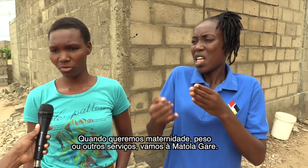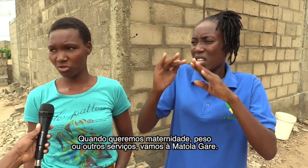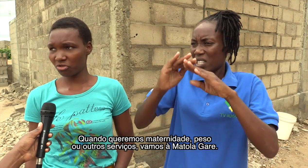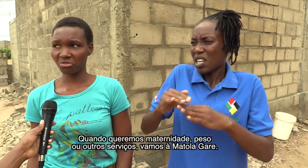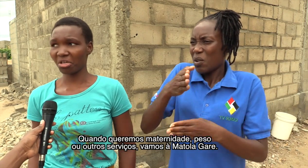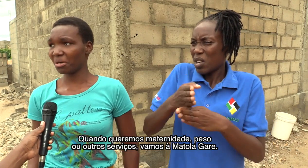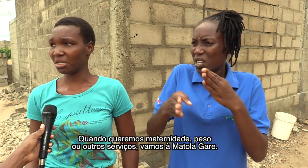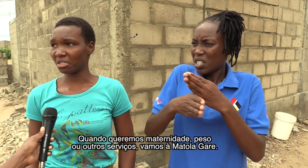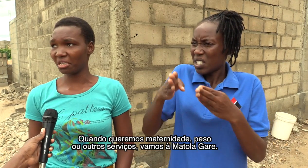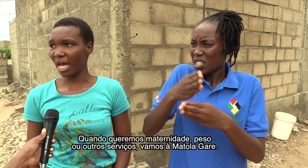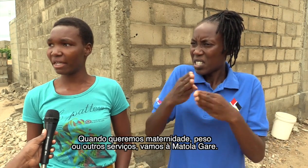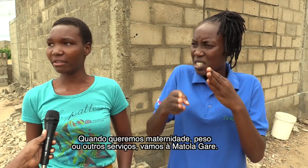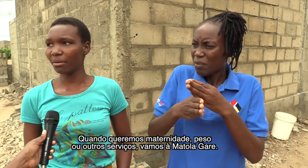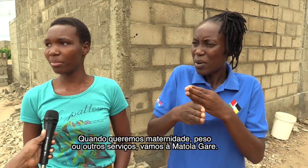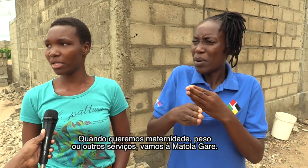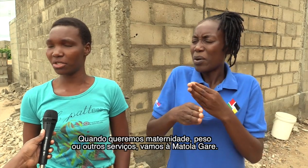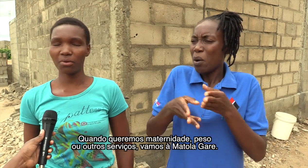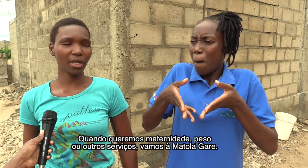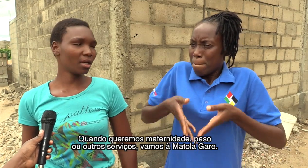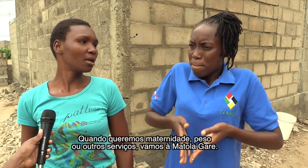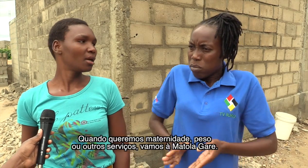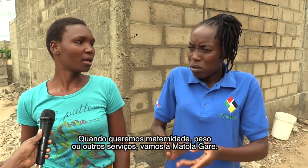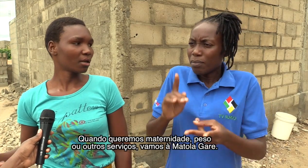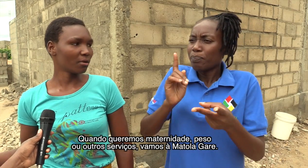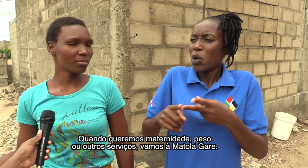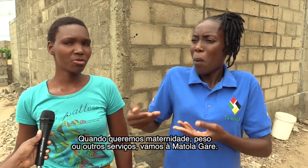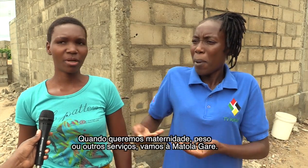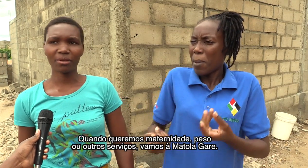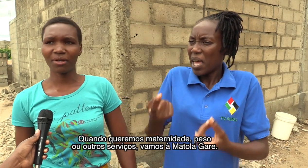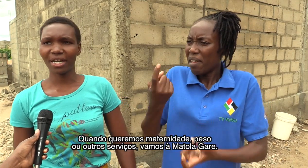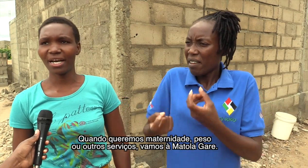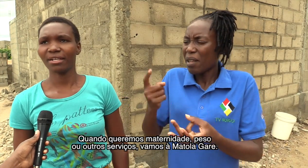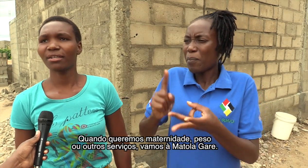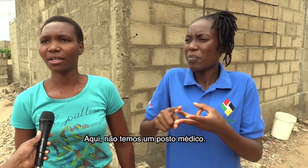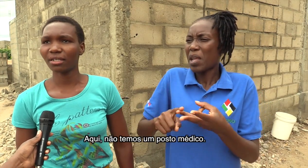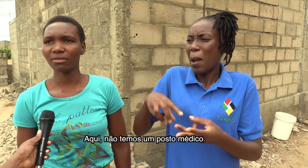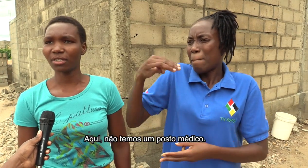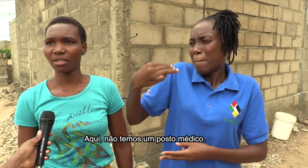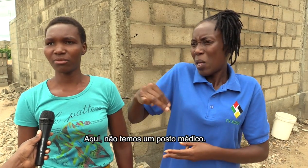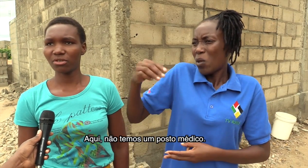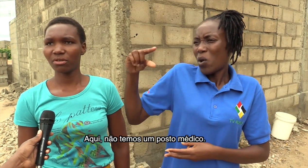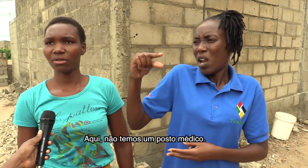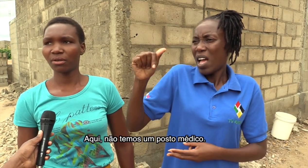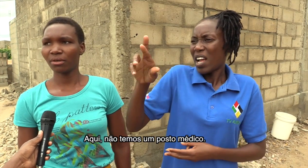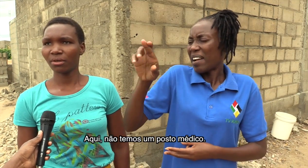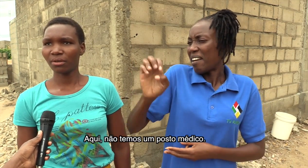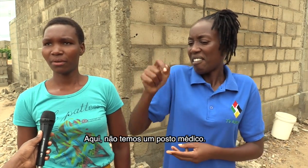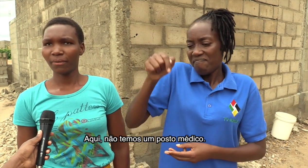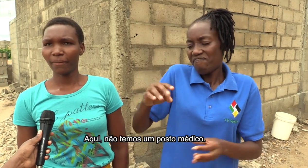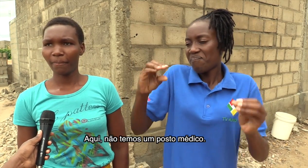quando queremos a maternidade, EPS, o que é, recorremos para Matolagare. Aqui não temos.